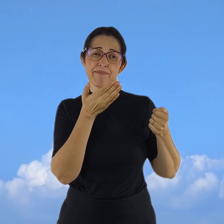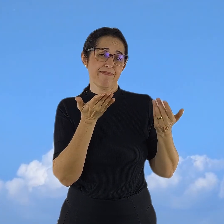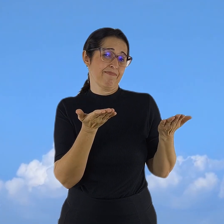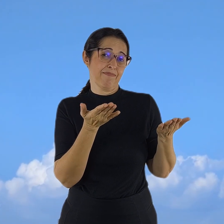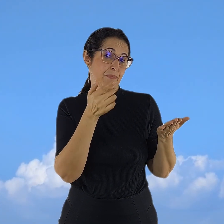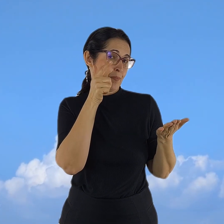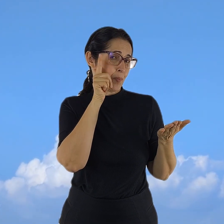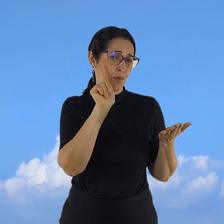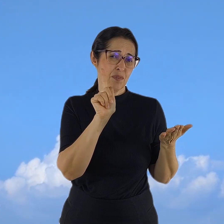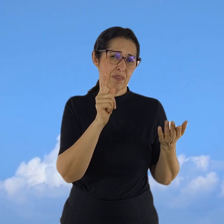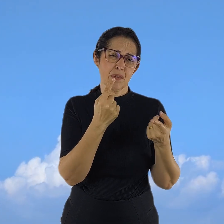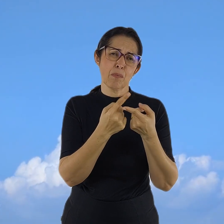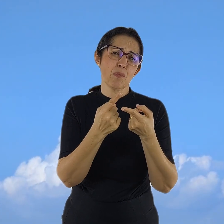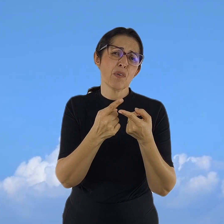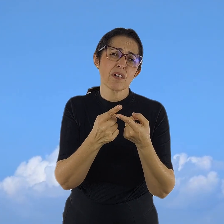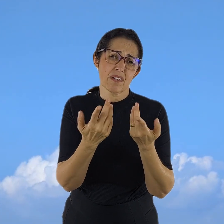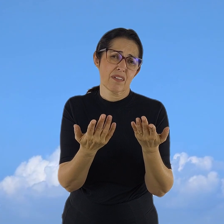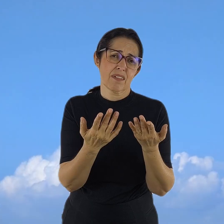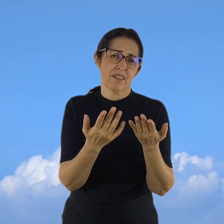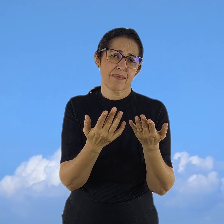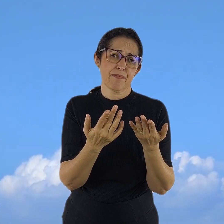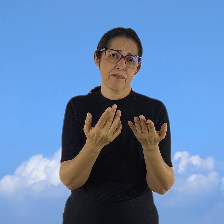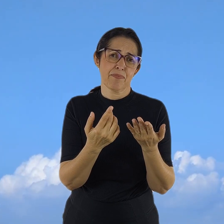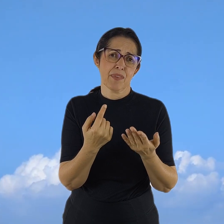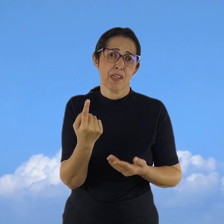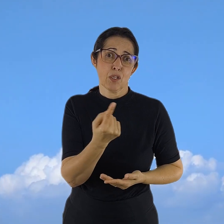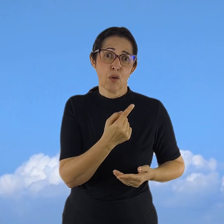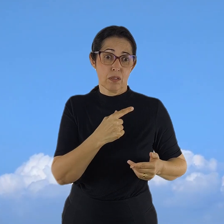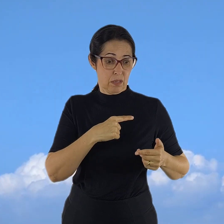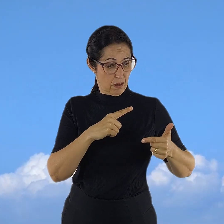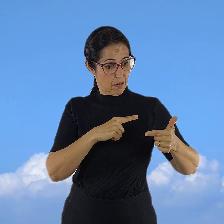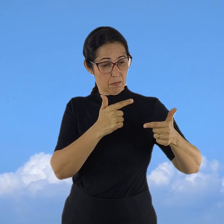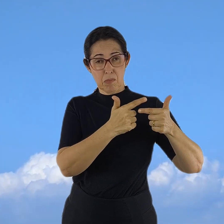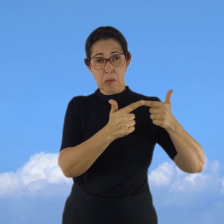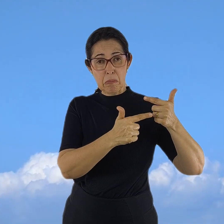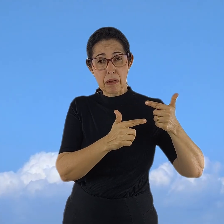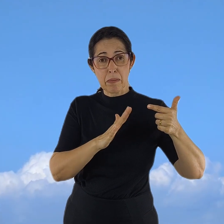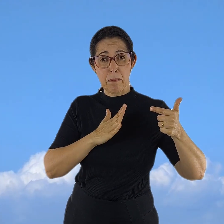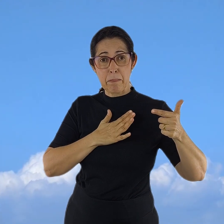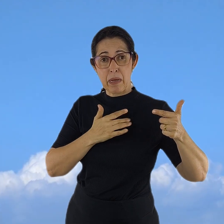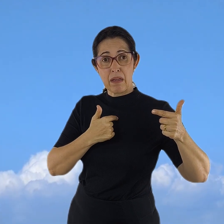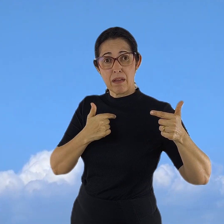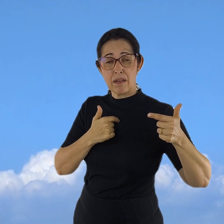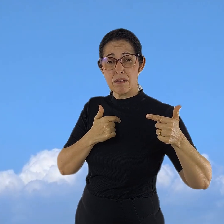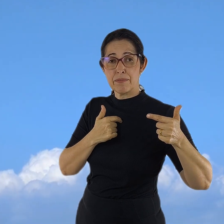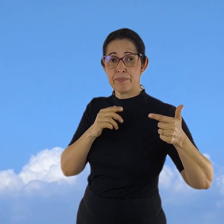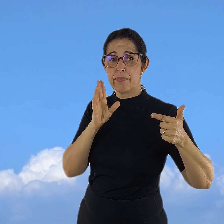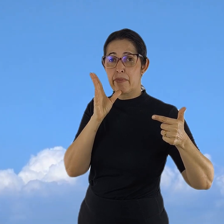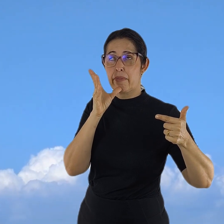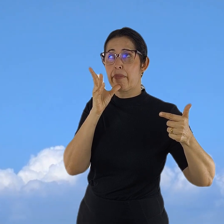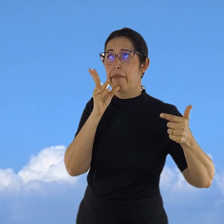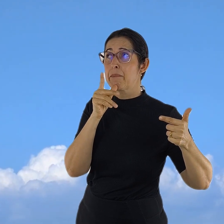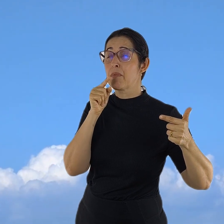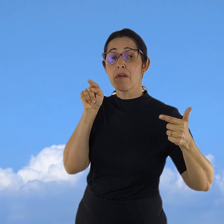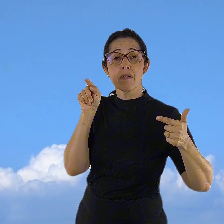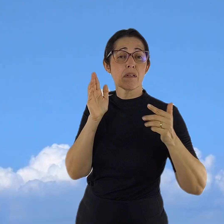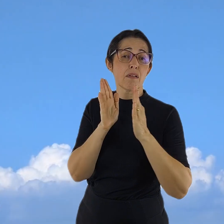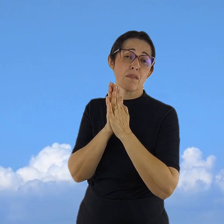Por que às vezes nós somos tão tardios para clamar e pedir socorro a Deus?